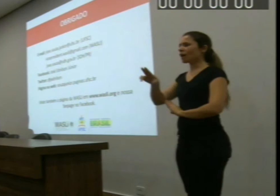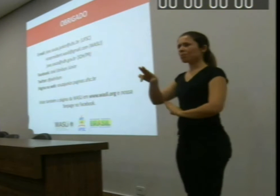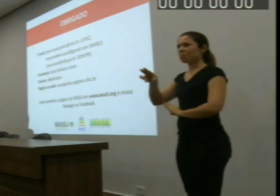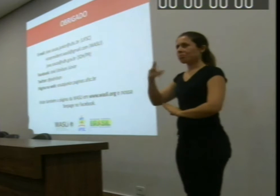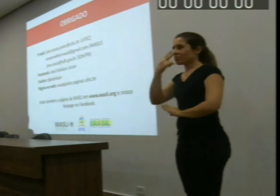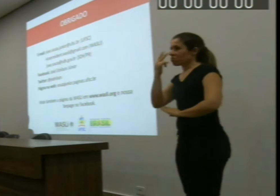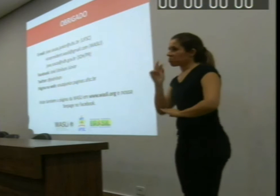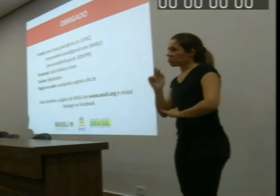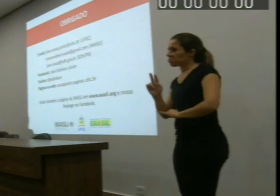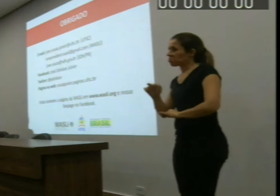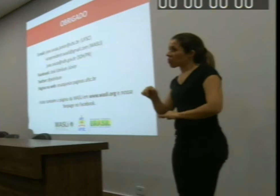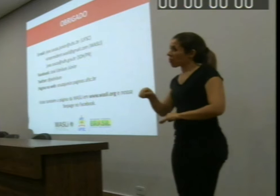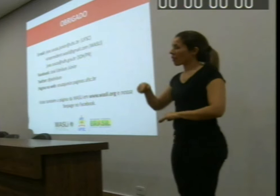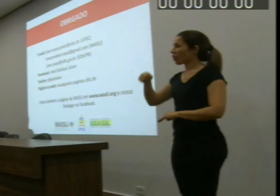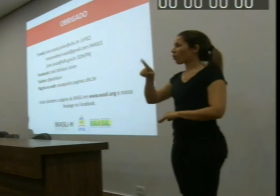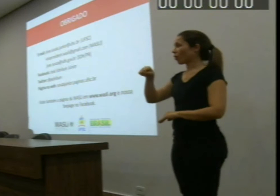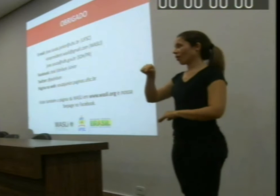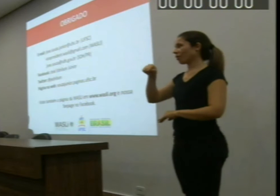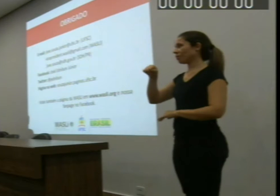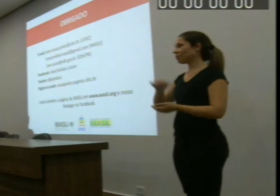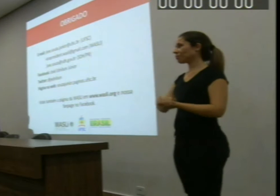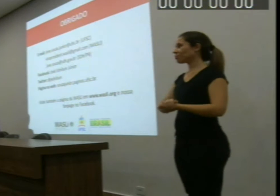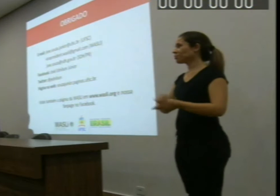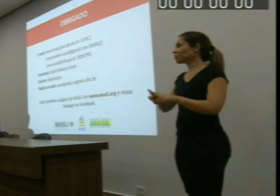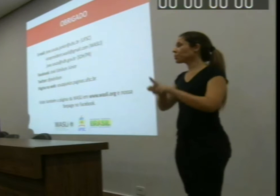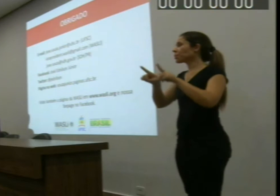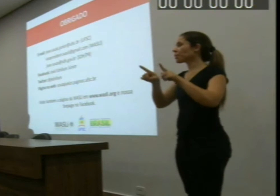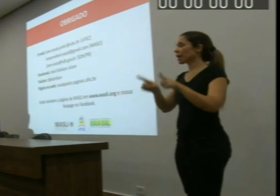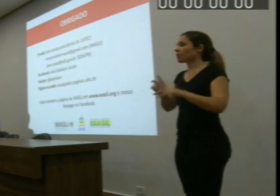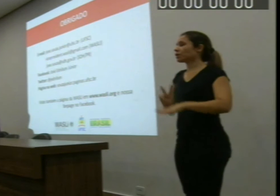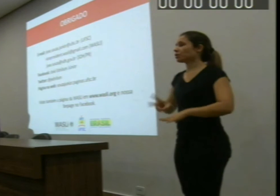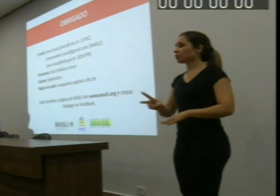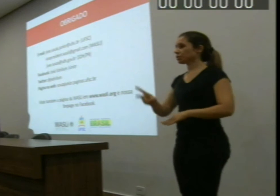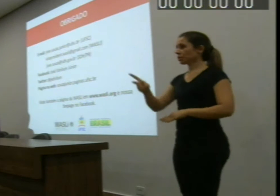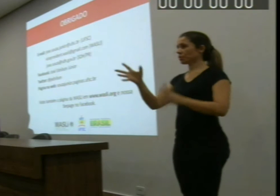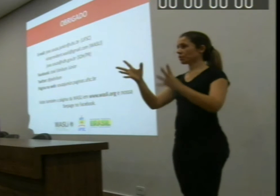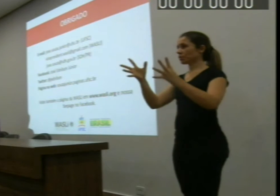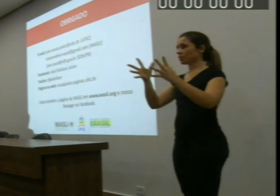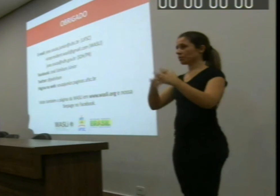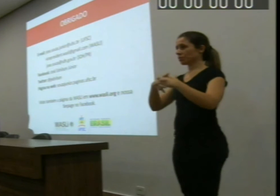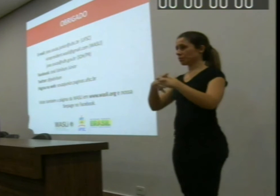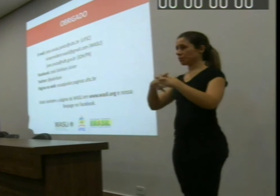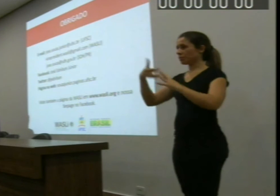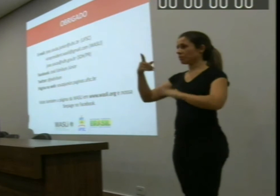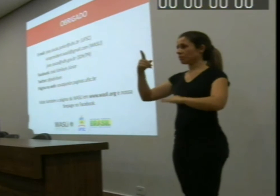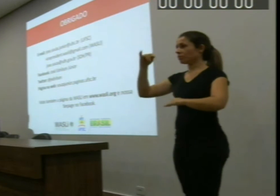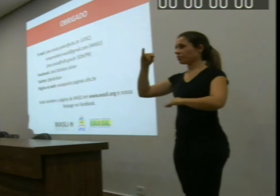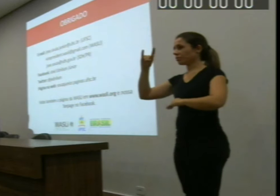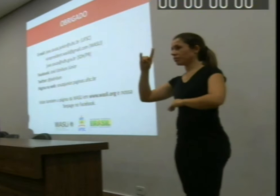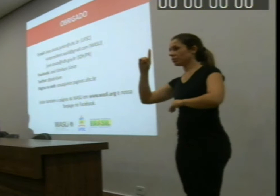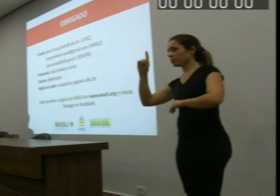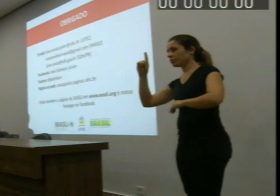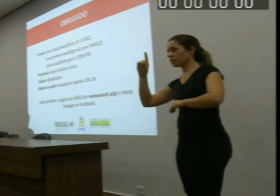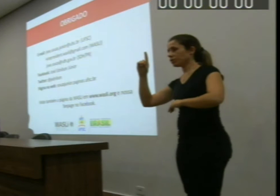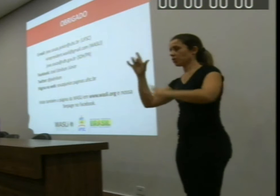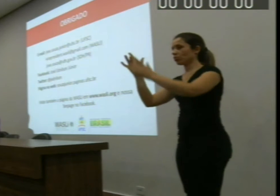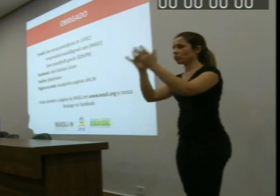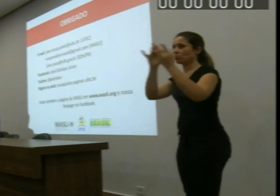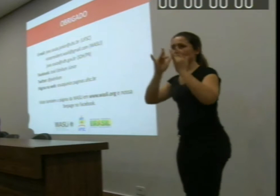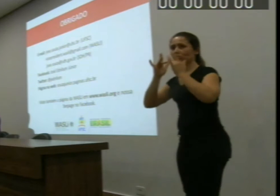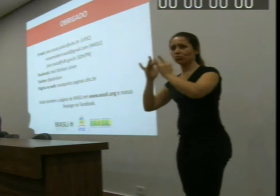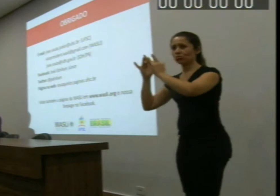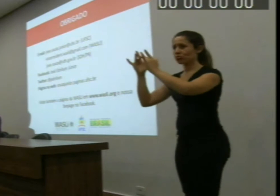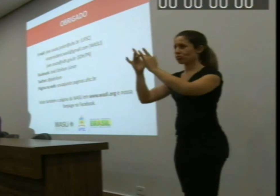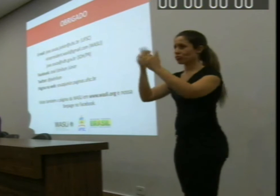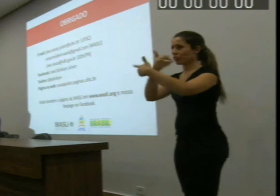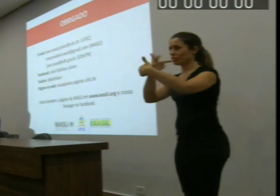sinais internacionais como língua apenas ele continuar sendo piding para contatos internacionais e a valorização das línguas locais